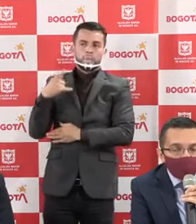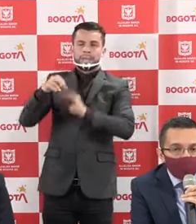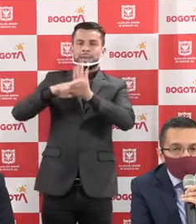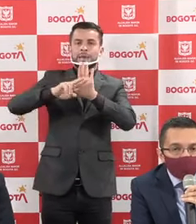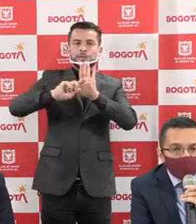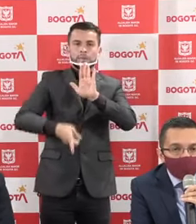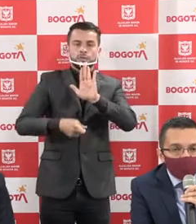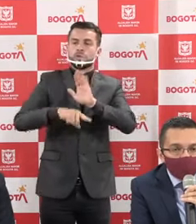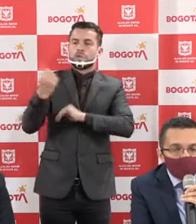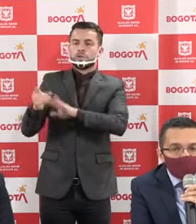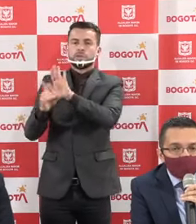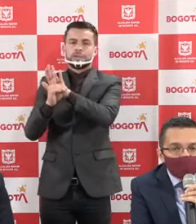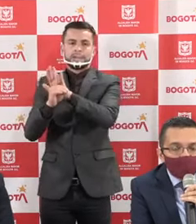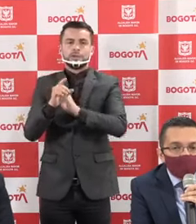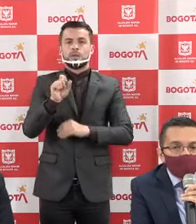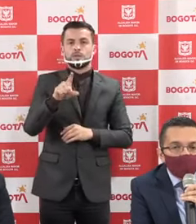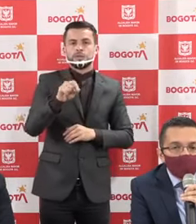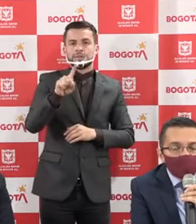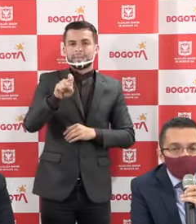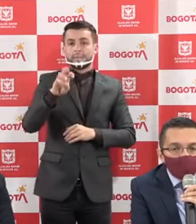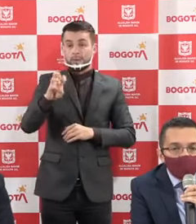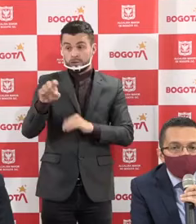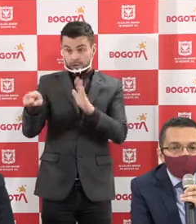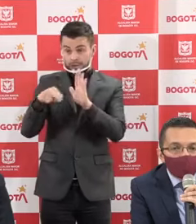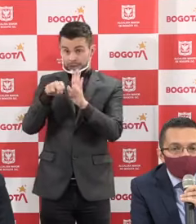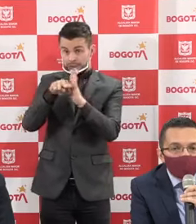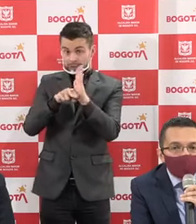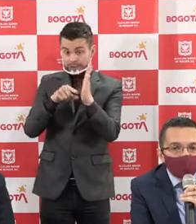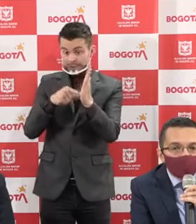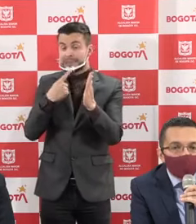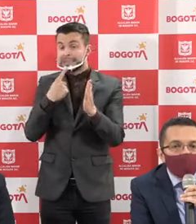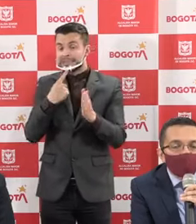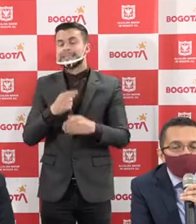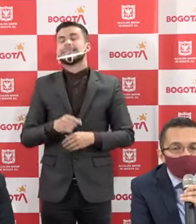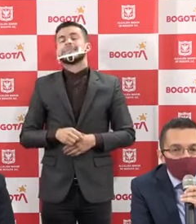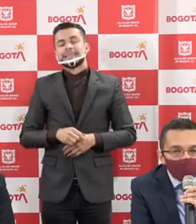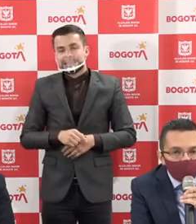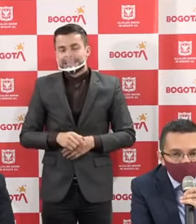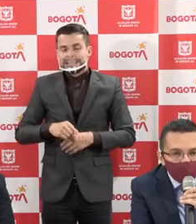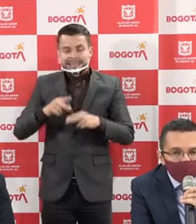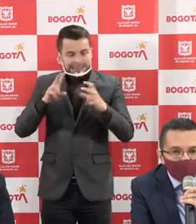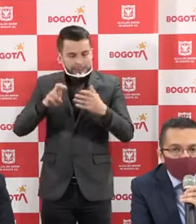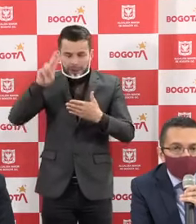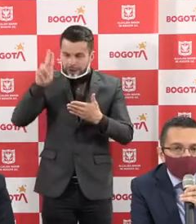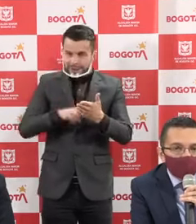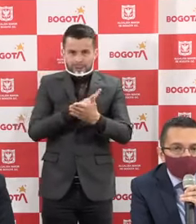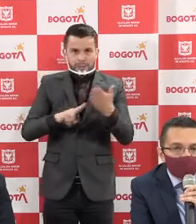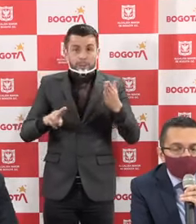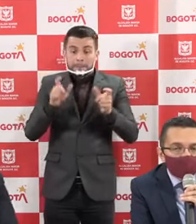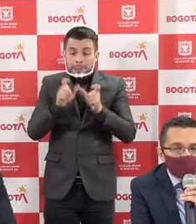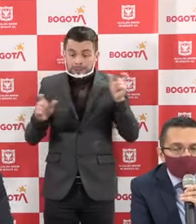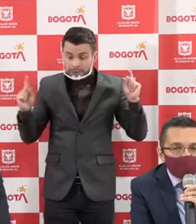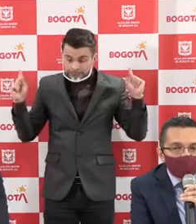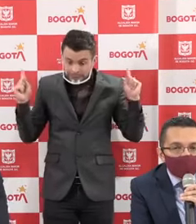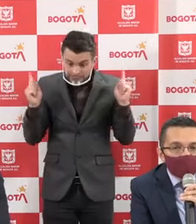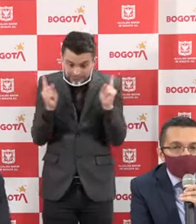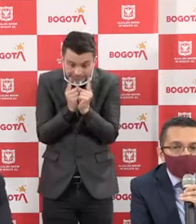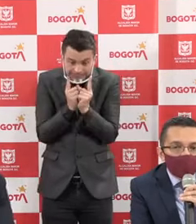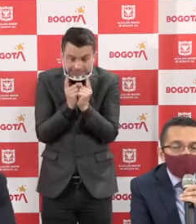decreto 11 68 en la prohibición de cualquier tipo de aglomeración de personas